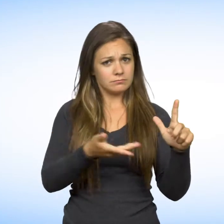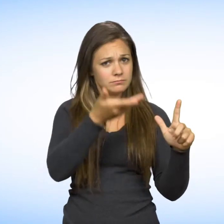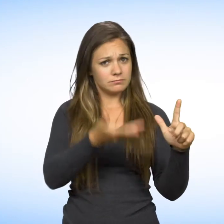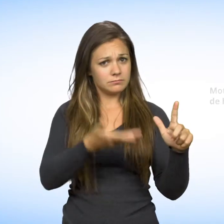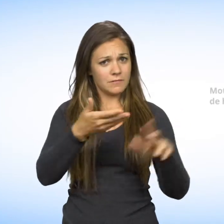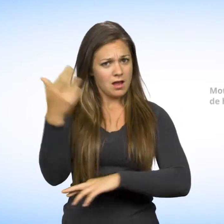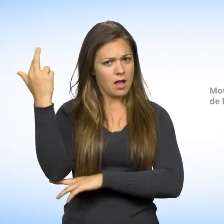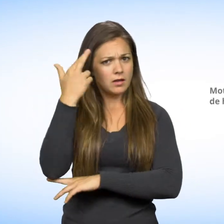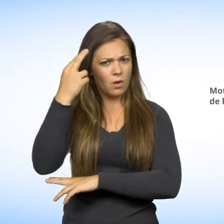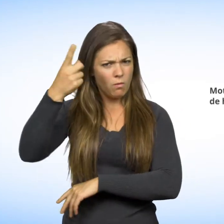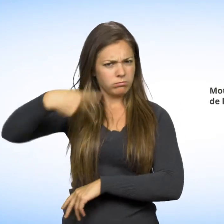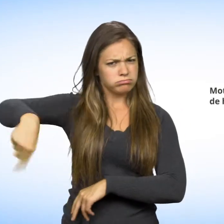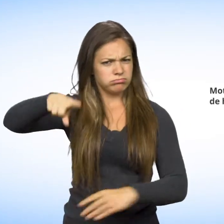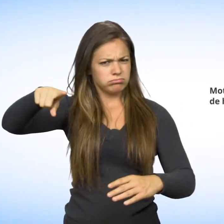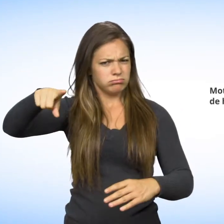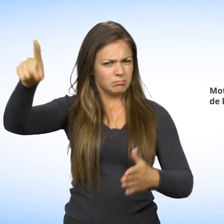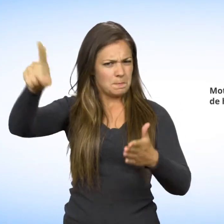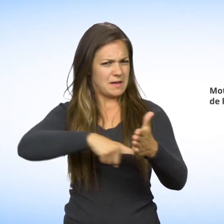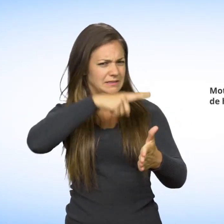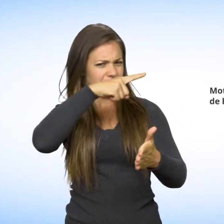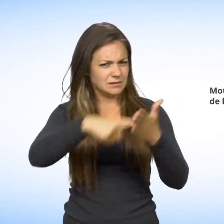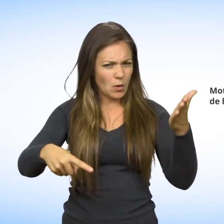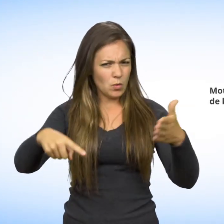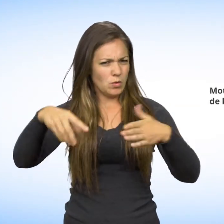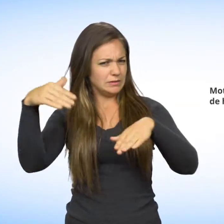la langue est un motif interdit de discrimination et de harcèlement